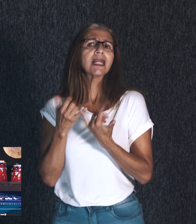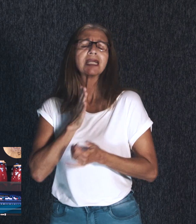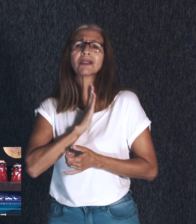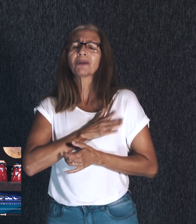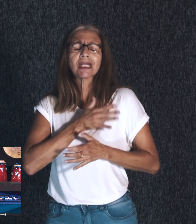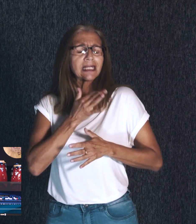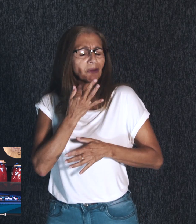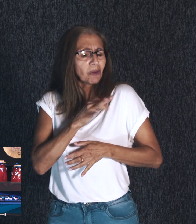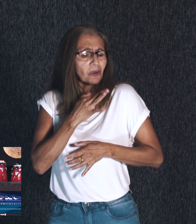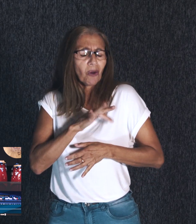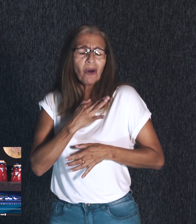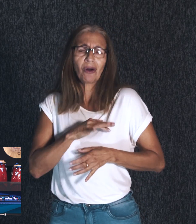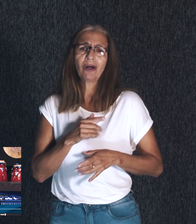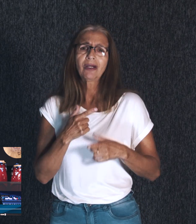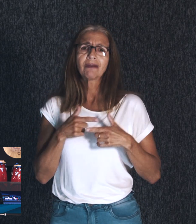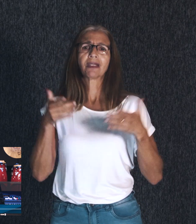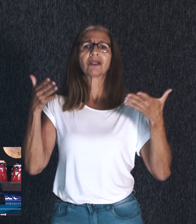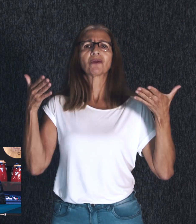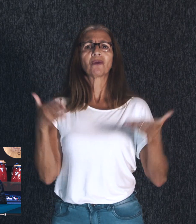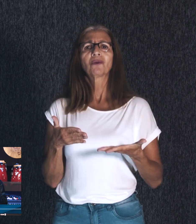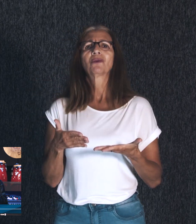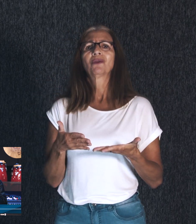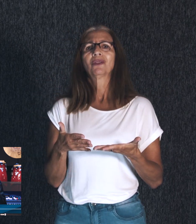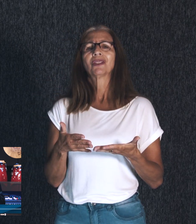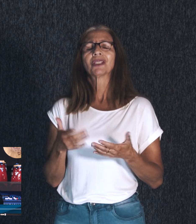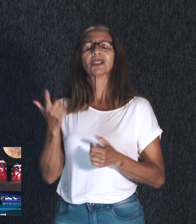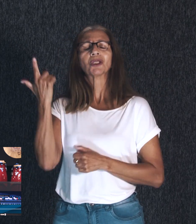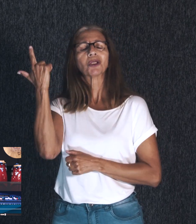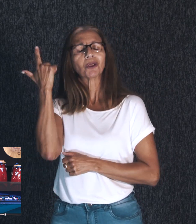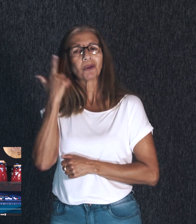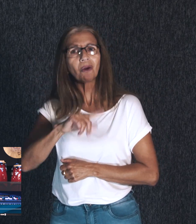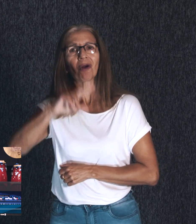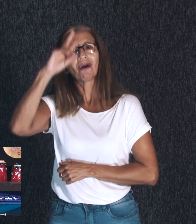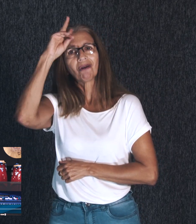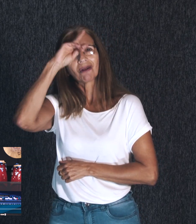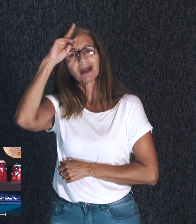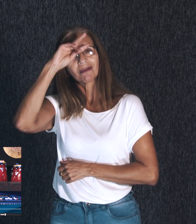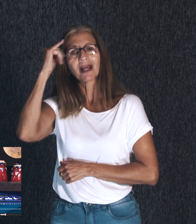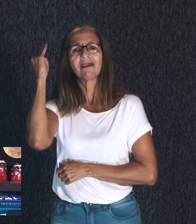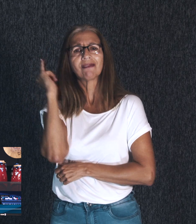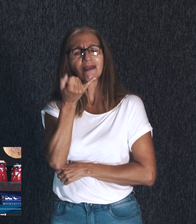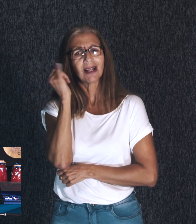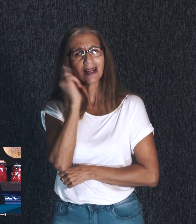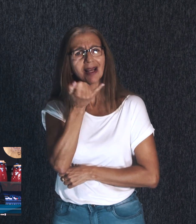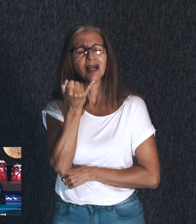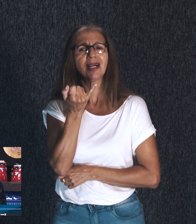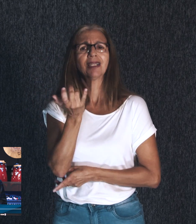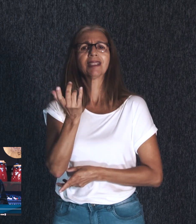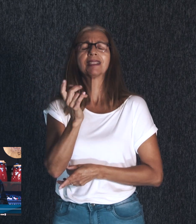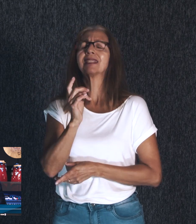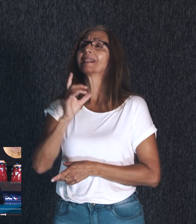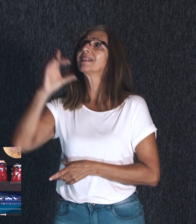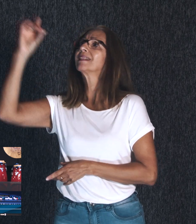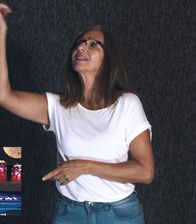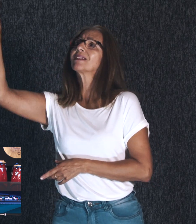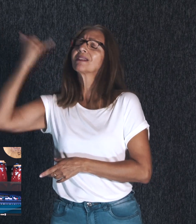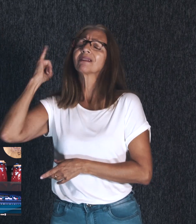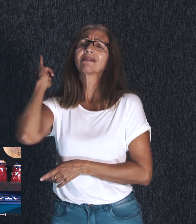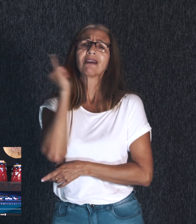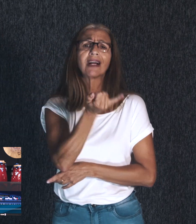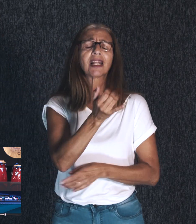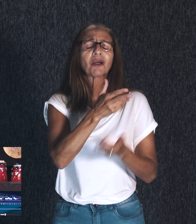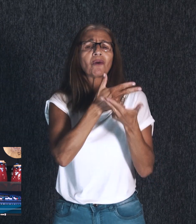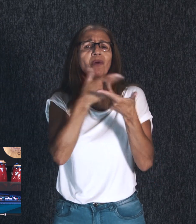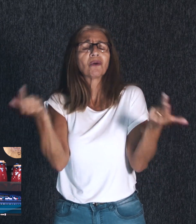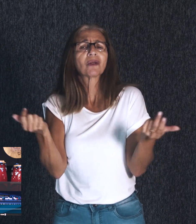Mas, mais uma vez, eu quero reforçar a você que eu quero trazer uma palavra que traga força para a sua vida e um encorajamento